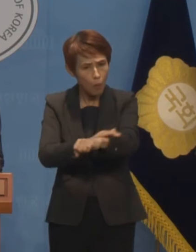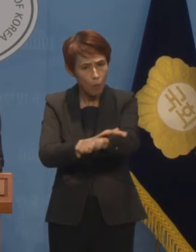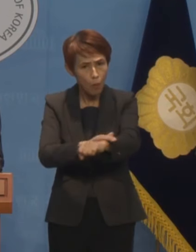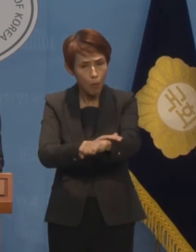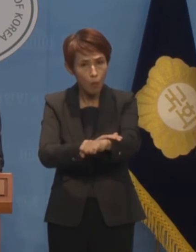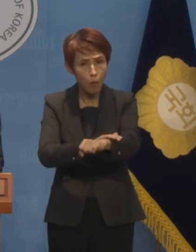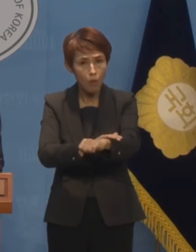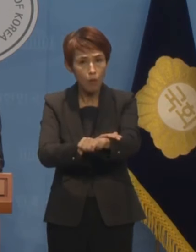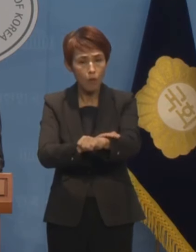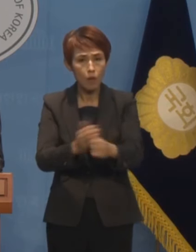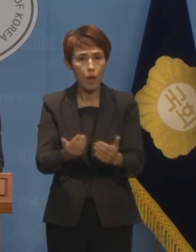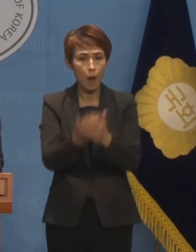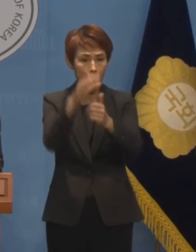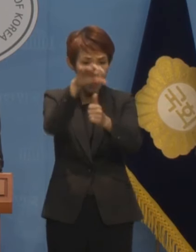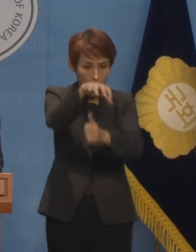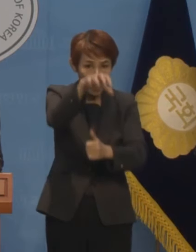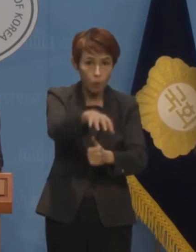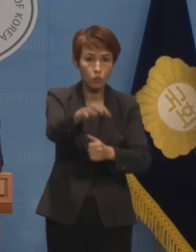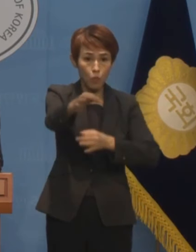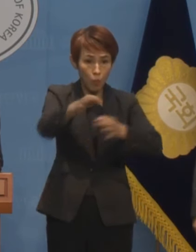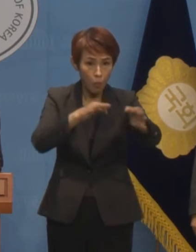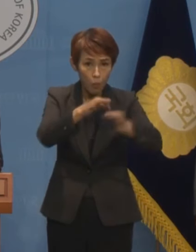이렇게 집중된 것이 정상적일까요?